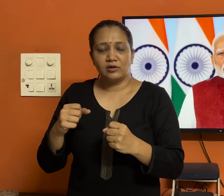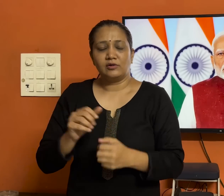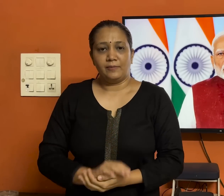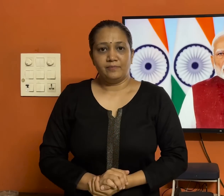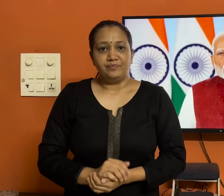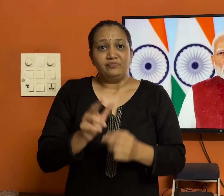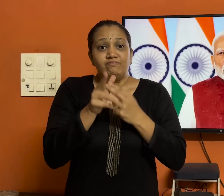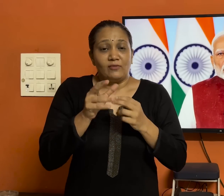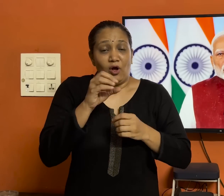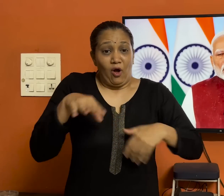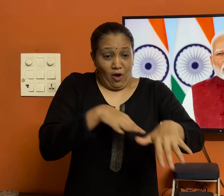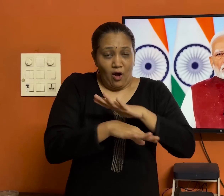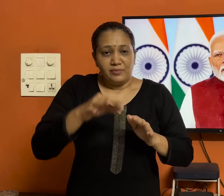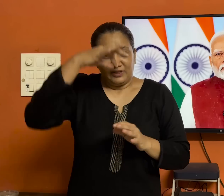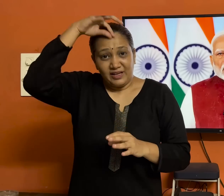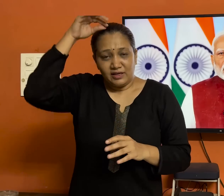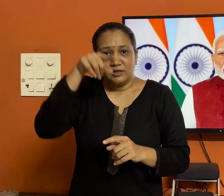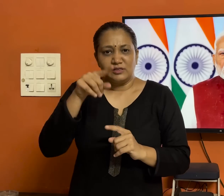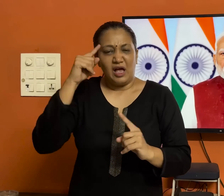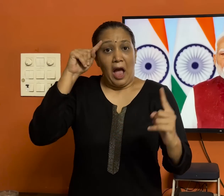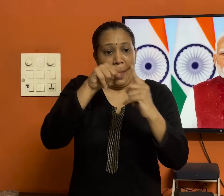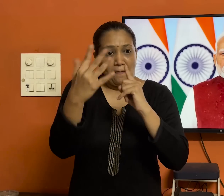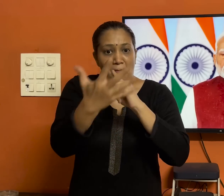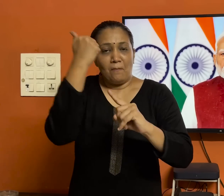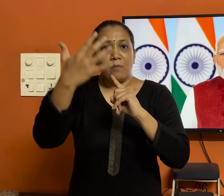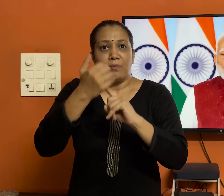ऑपरेशन सिंदूर के लक्ष्यों की प्राप्ति के लिए